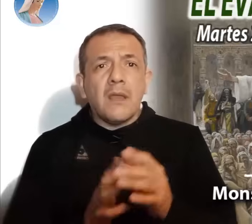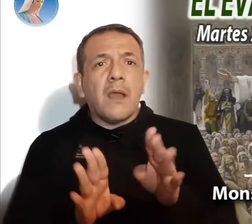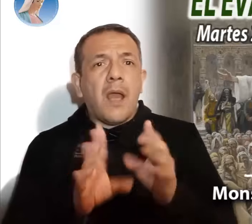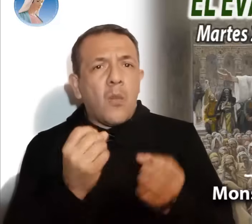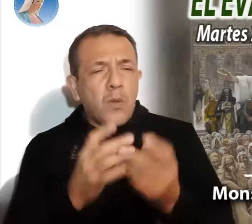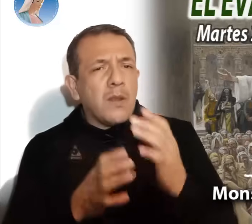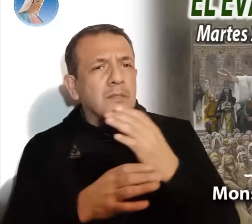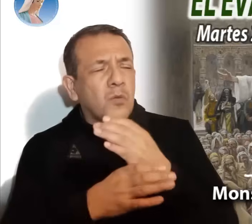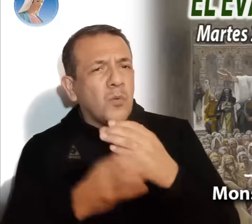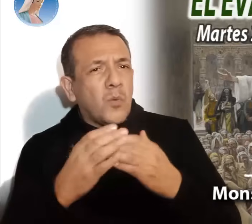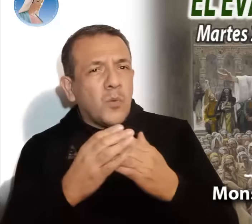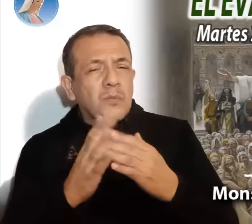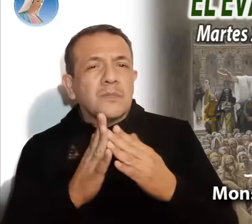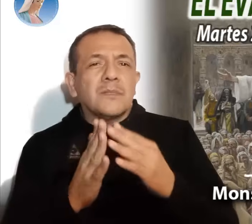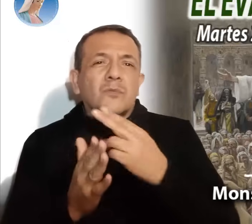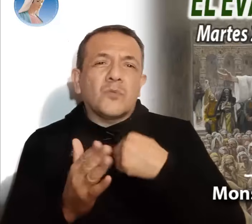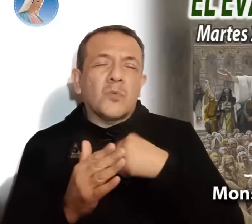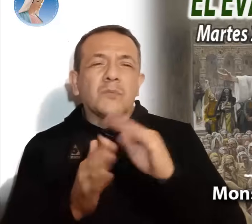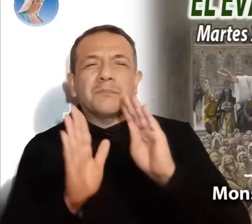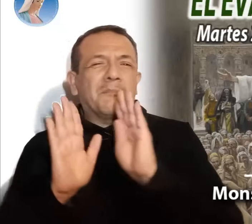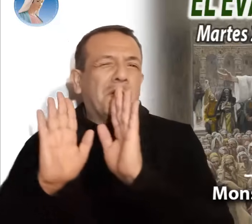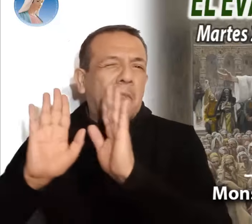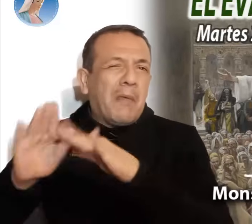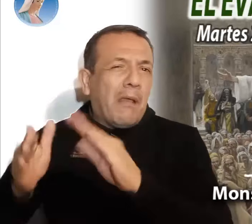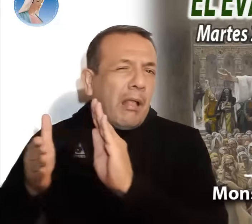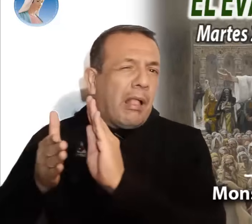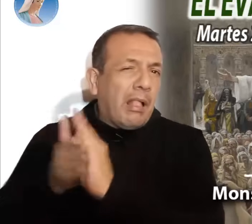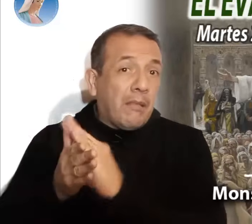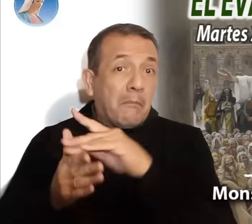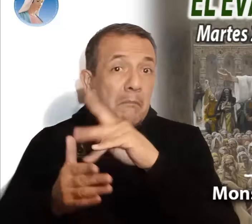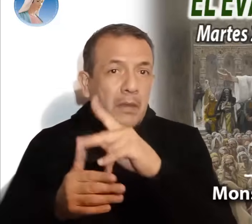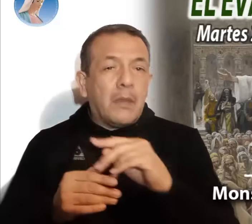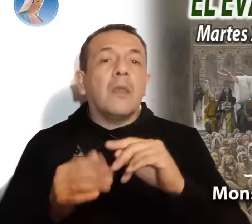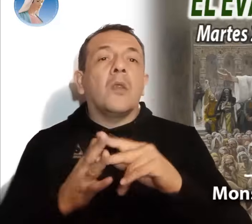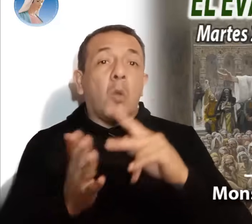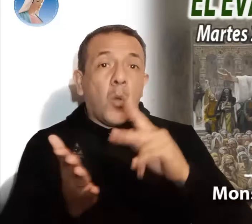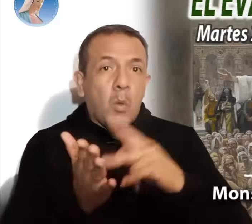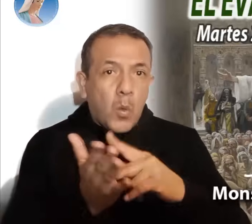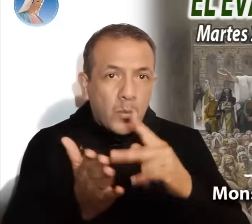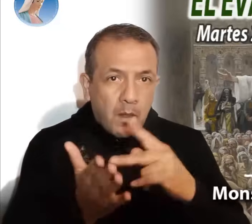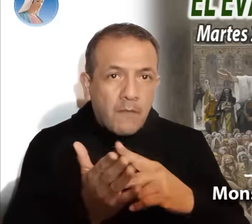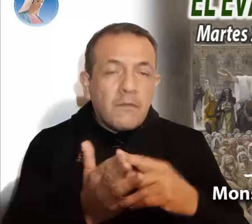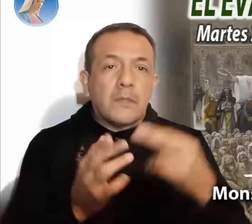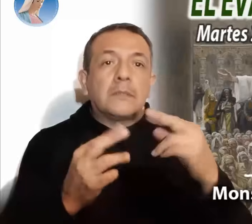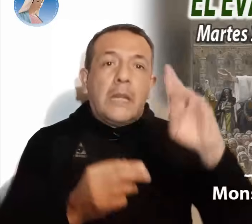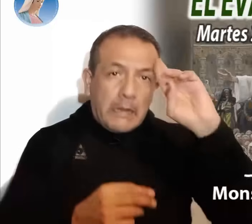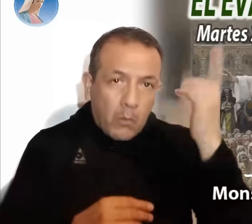hacerse a un lado tratando de ignorarlas, pero que siempre estarán retornando una y otra vez con